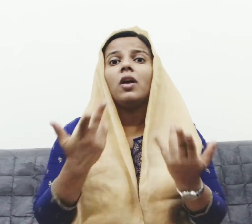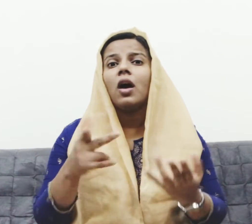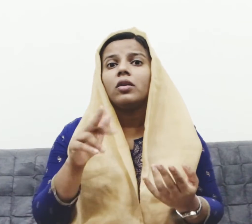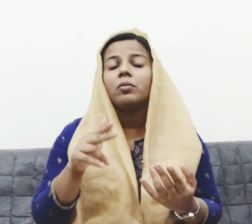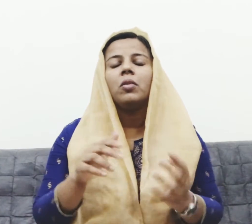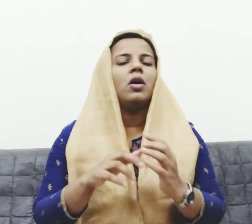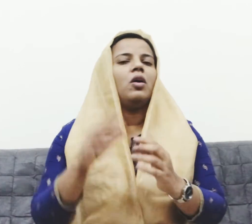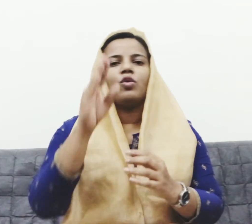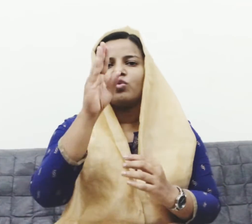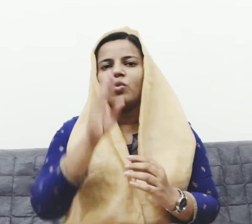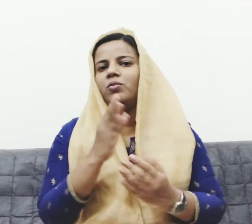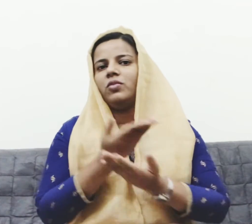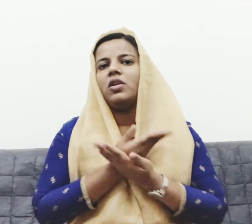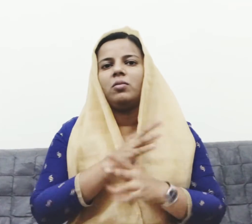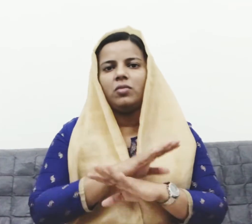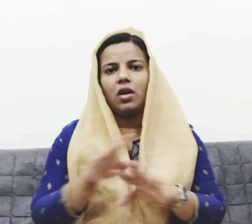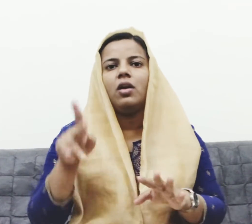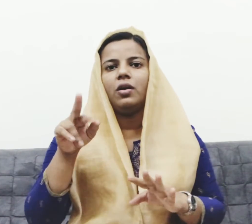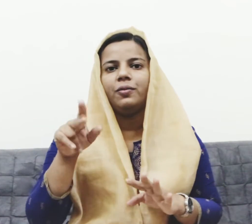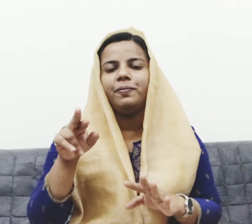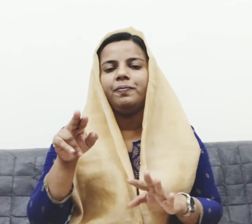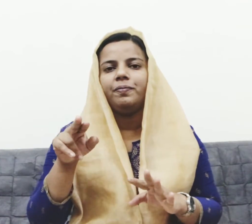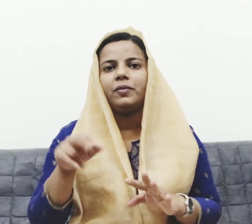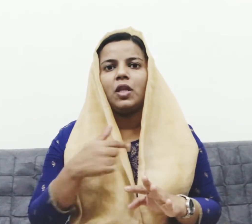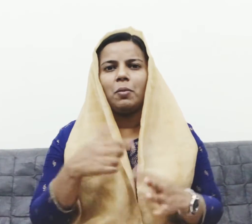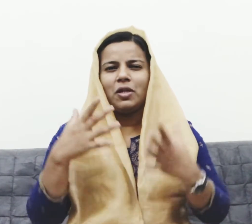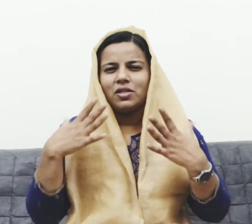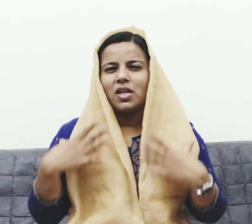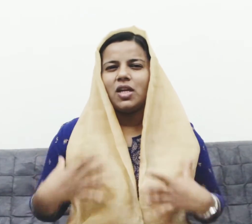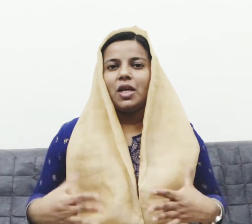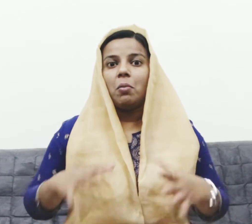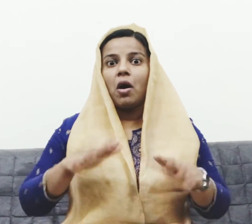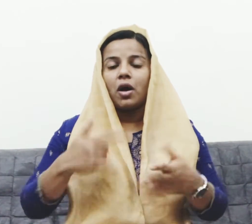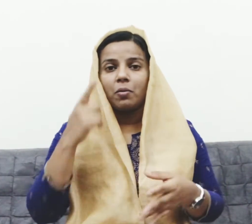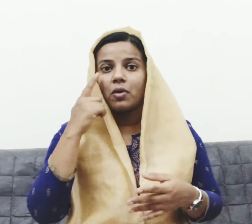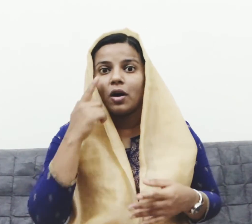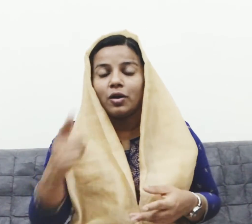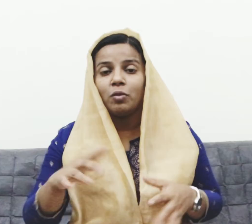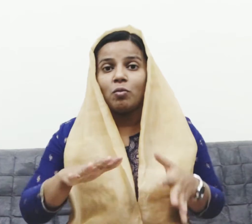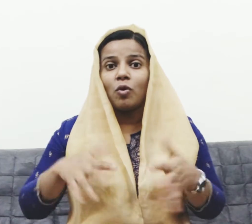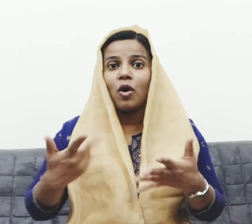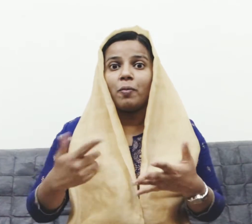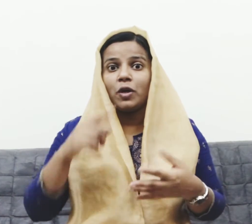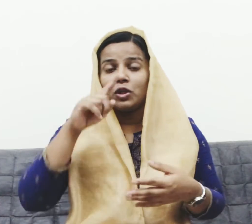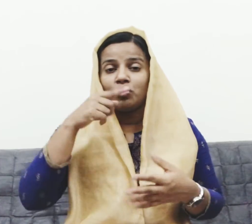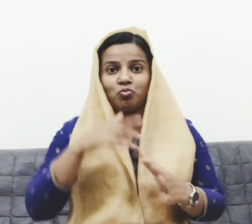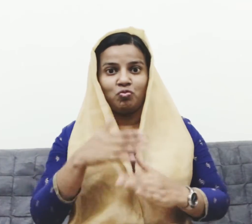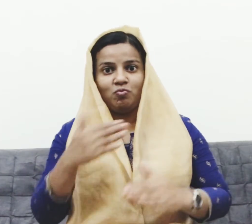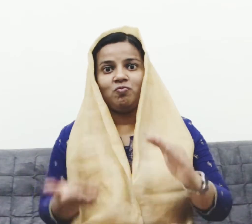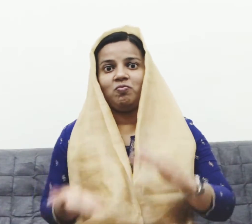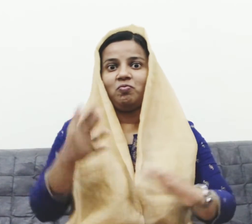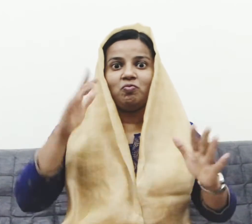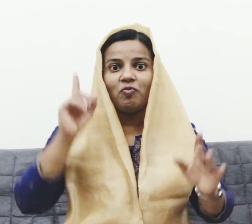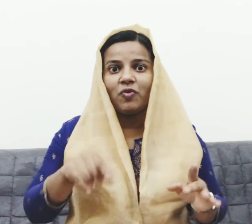അവനിൽ എന്തില്ല? പിതാവിൻ്റെ സ്നേഹമില്ല. ഇനി പറയാം, ജഡമോഹം, കൺമോഹം, ജീവനത്തിൻ്റെ പ്രതാപം,